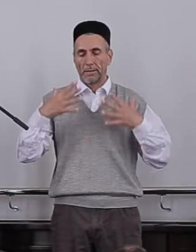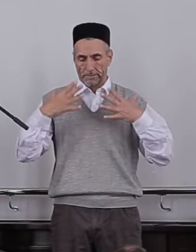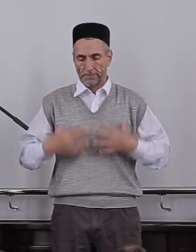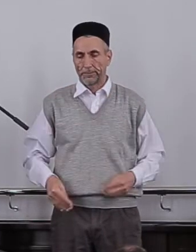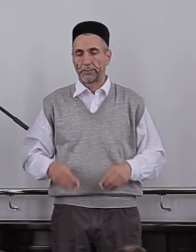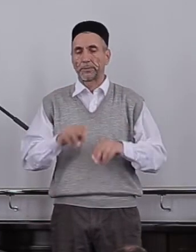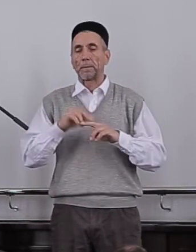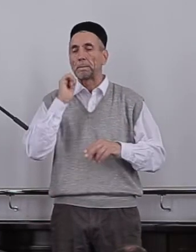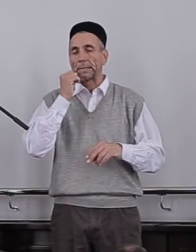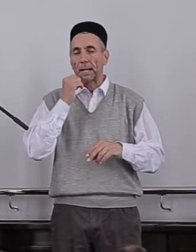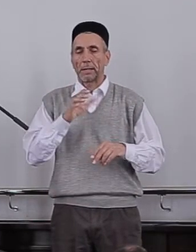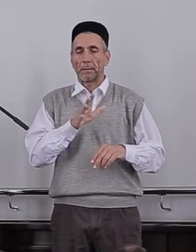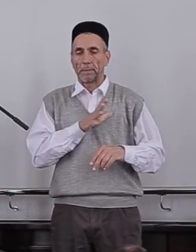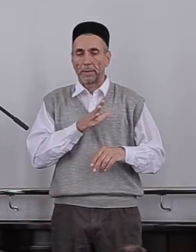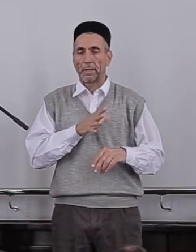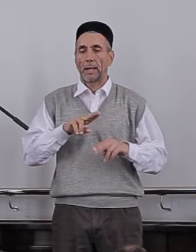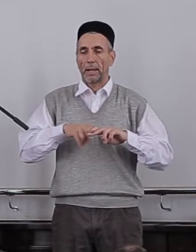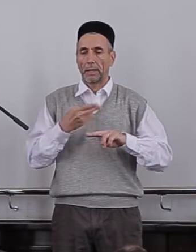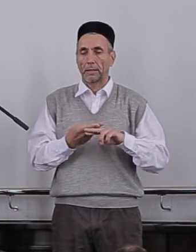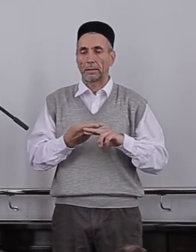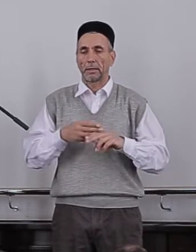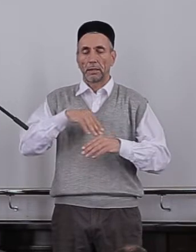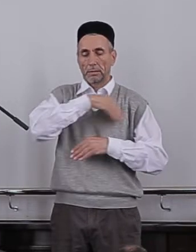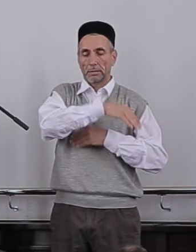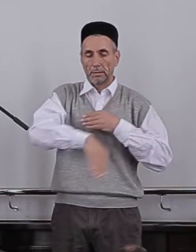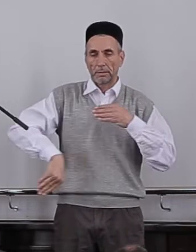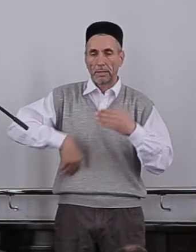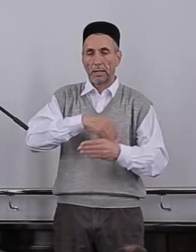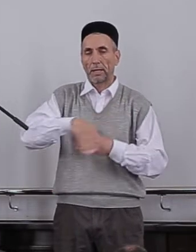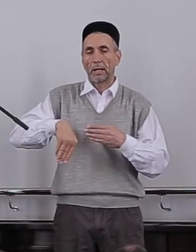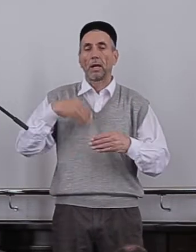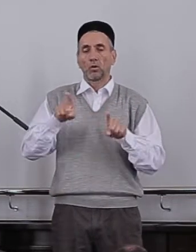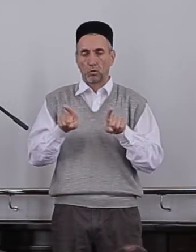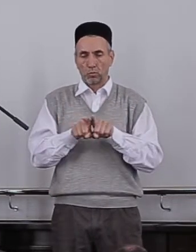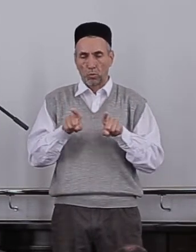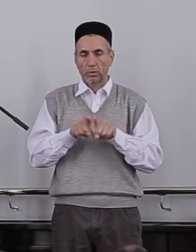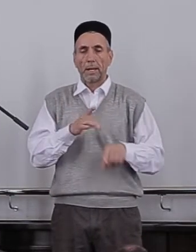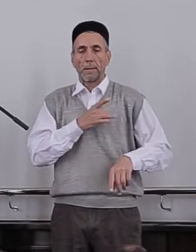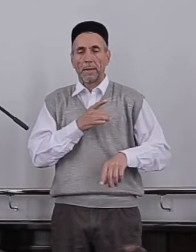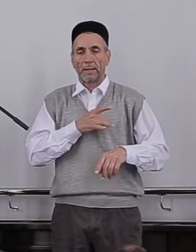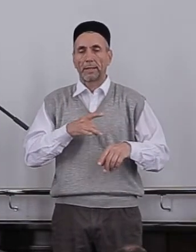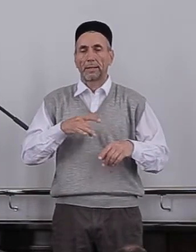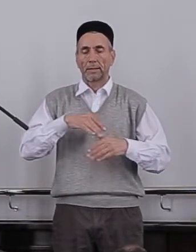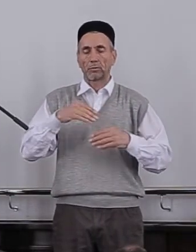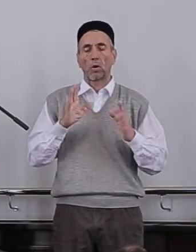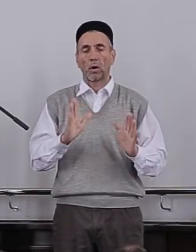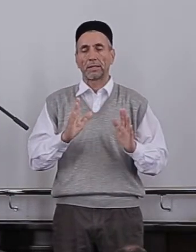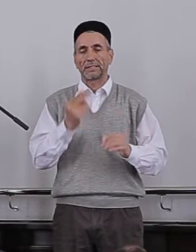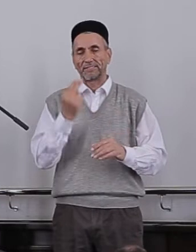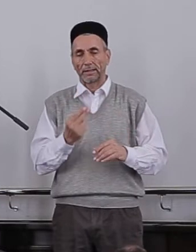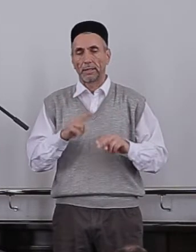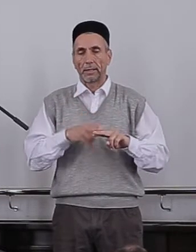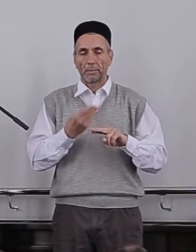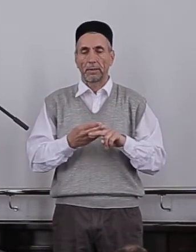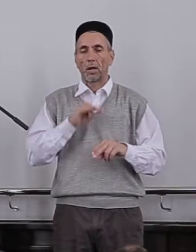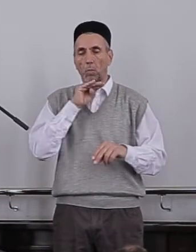төсле материал белән мәйитләрегездә чырмагыз, кафинләрегез дип әйткән. Менә бездә бу Пәйгамбәр сөннәте ак кием кию,